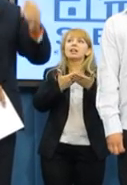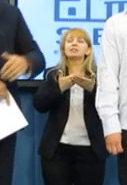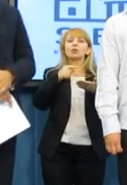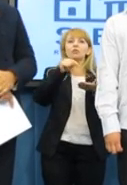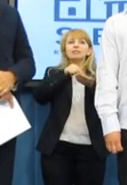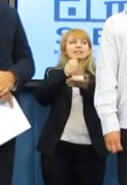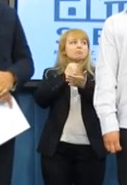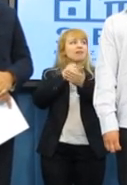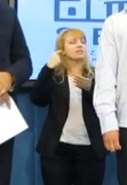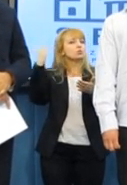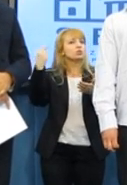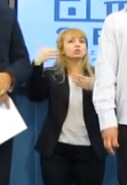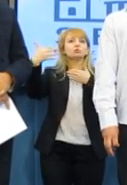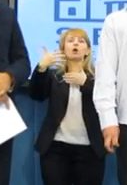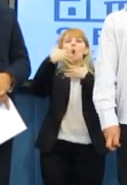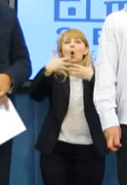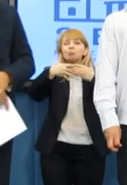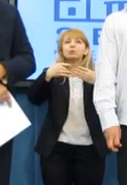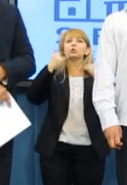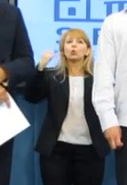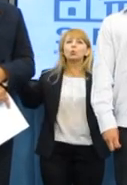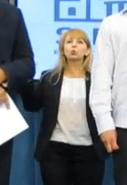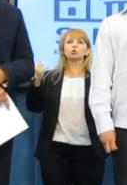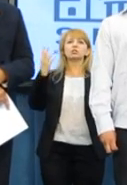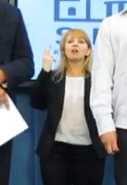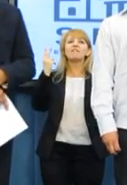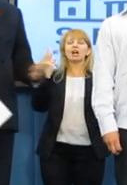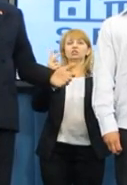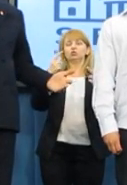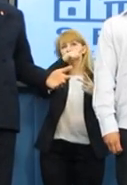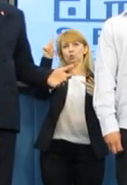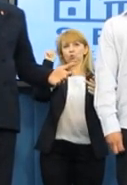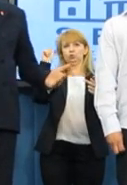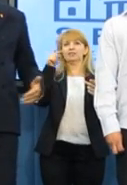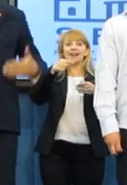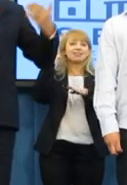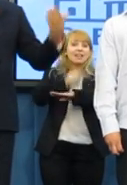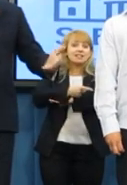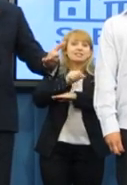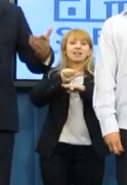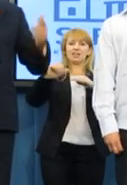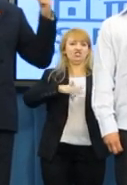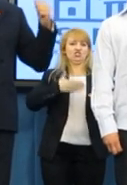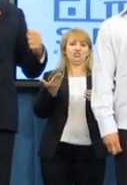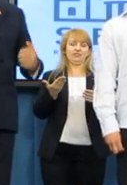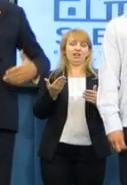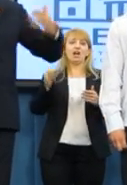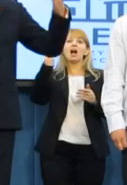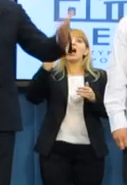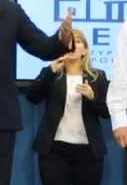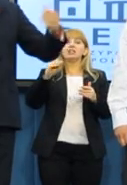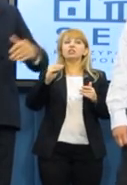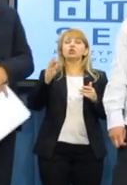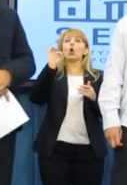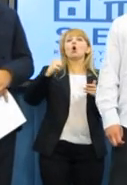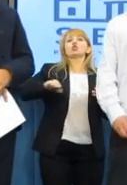ważni politycy SLD, łącznie z Włodzimierzem Cimoszewiczem, że ta decyzja w ogóle jest kuriozalna. A jeszcze teraz oczekiwanie, decyzja o wyrzuceniu,